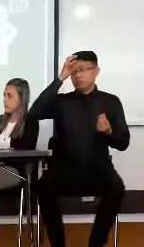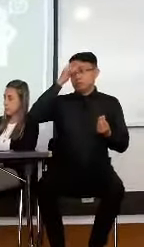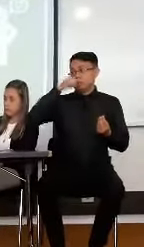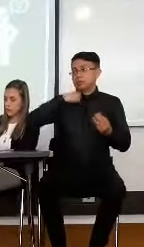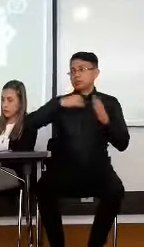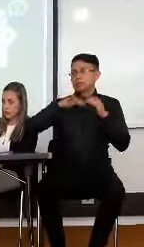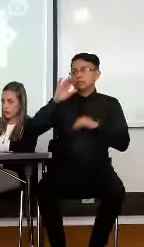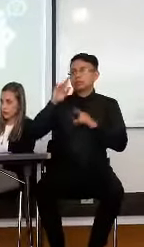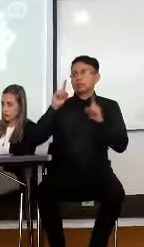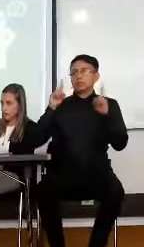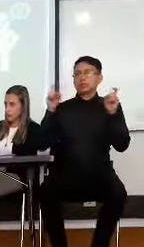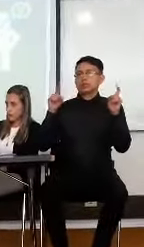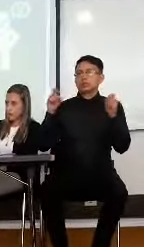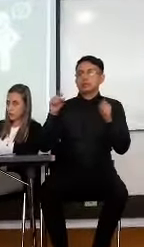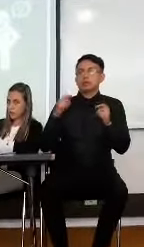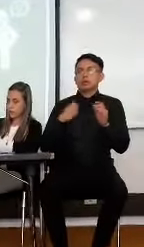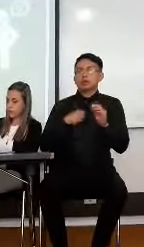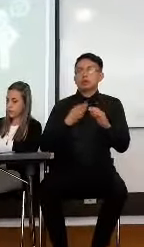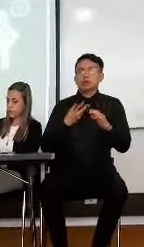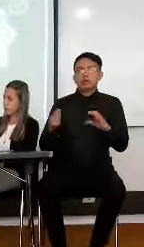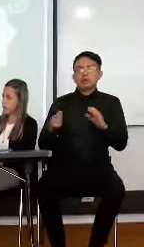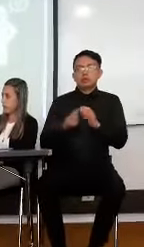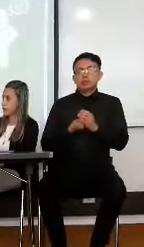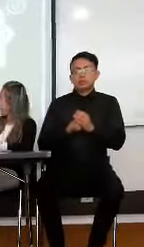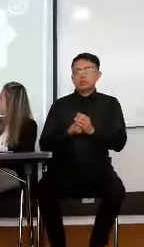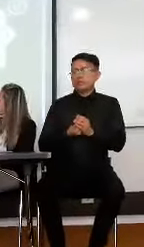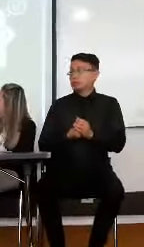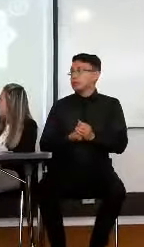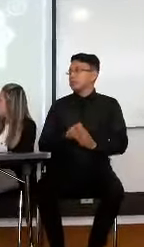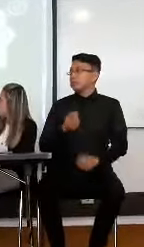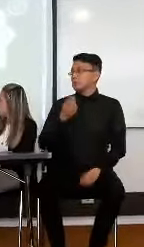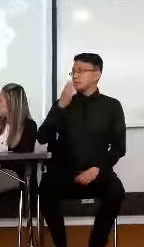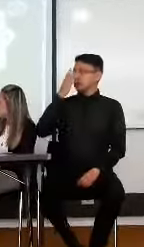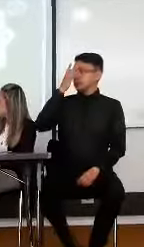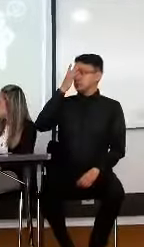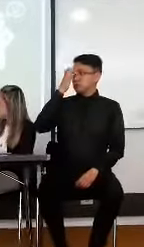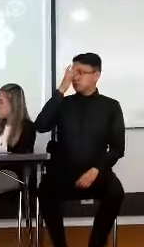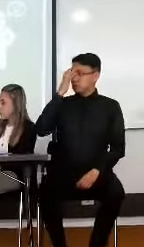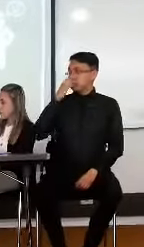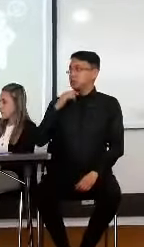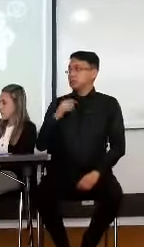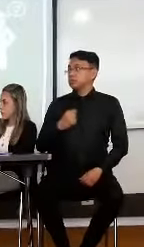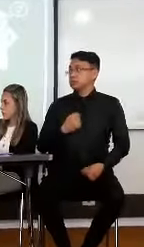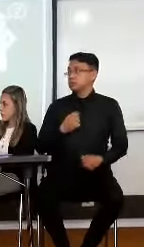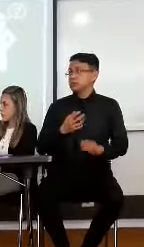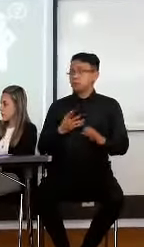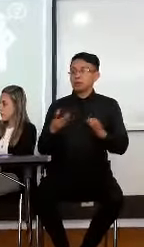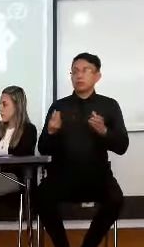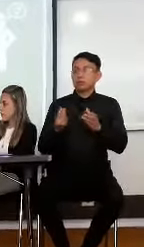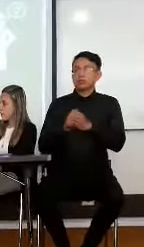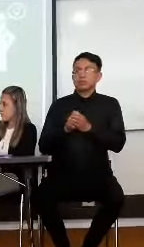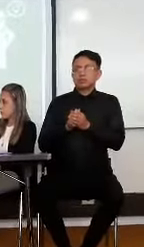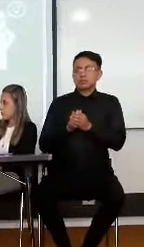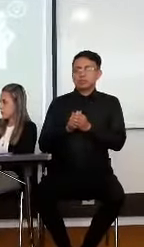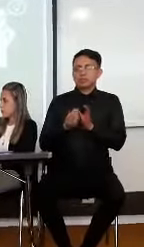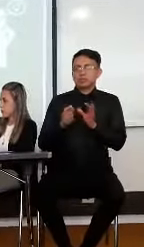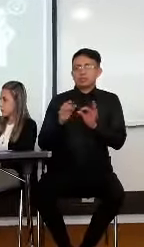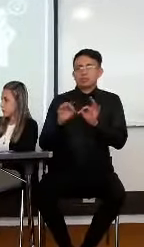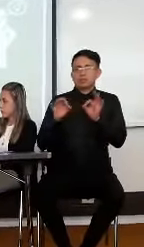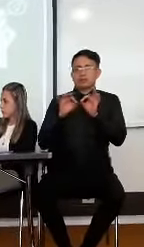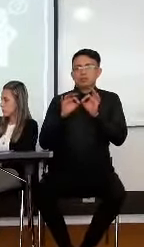al tema de lo que es la accesibilidad, porque este instrumento parte de la accesibilidad, parte